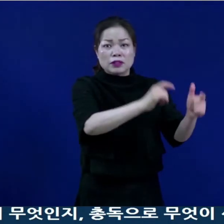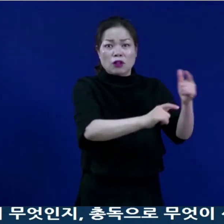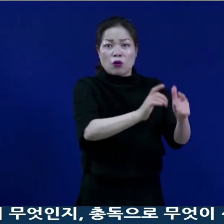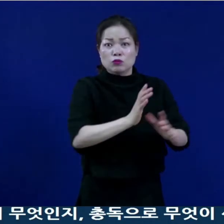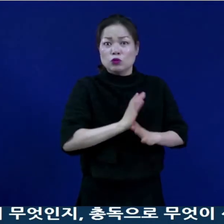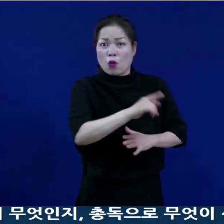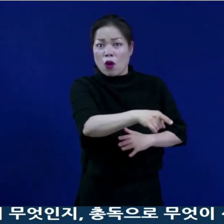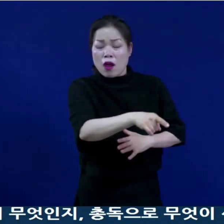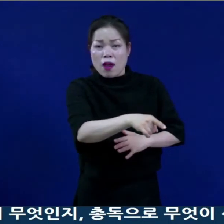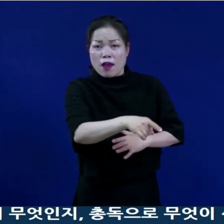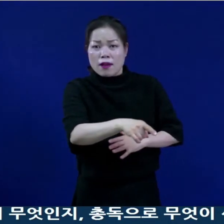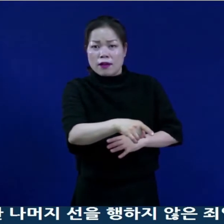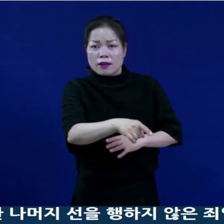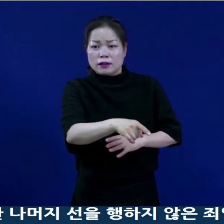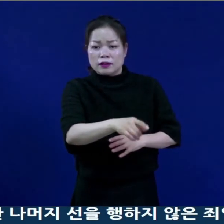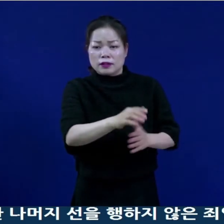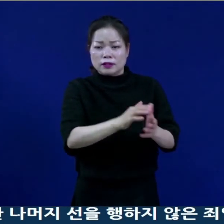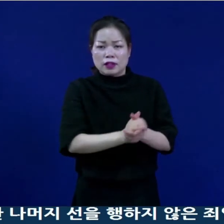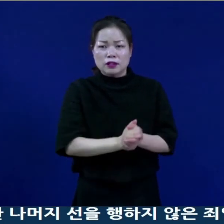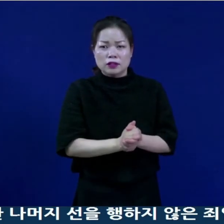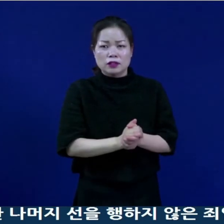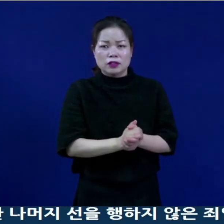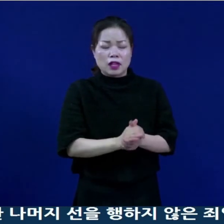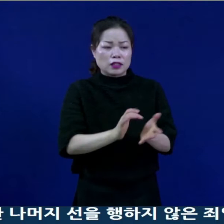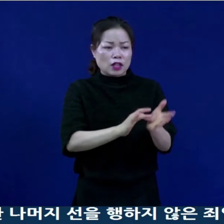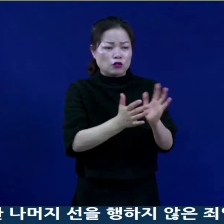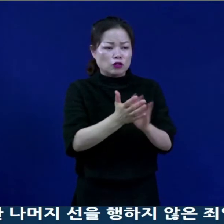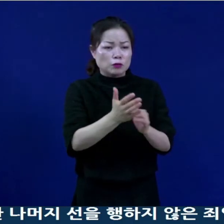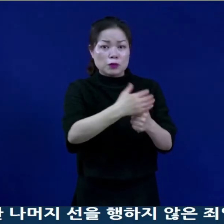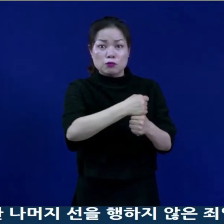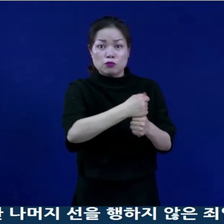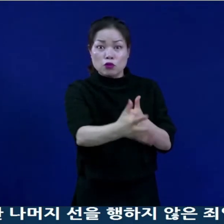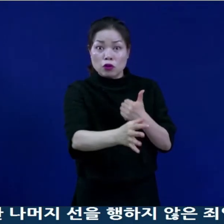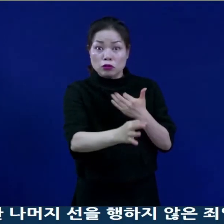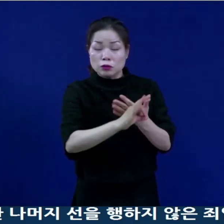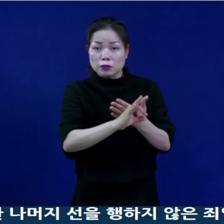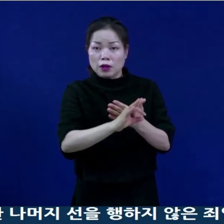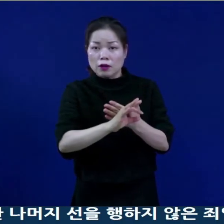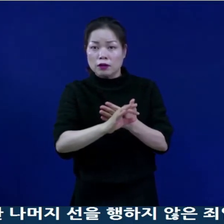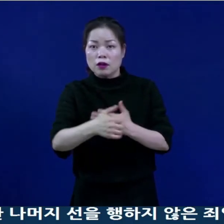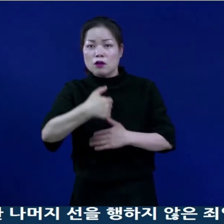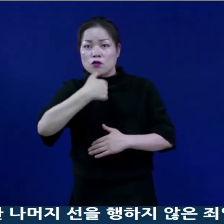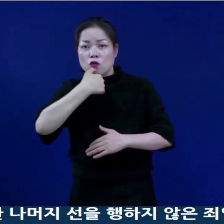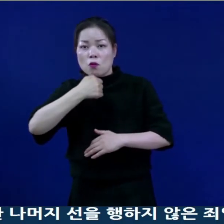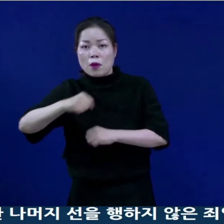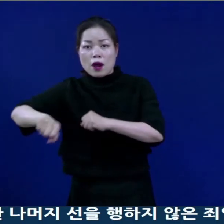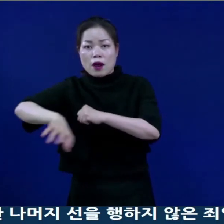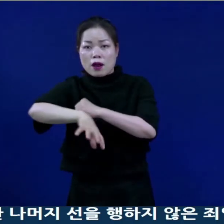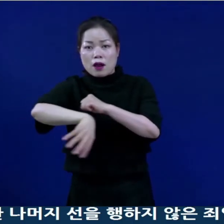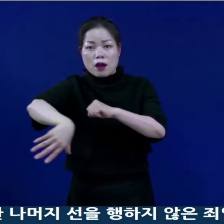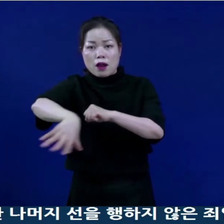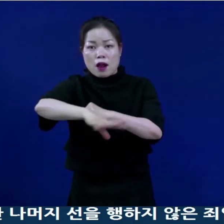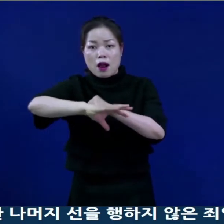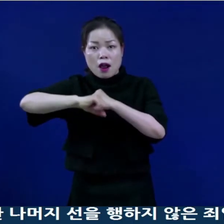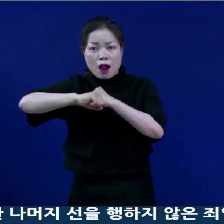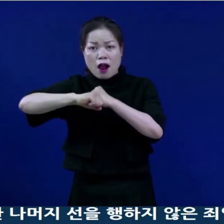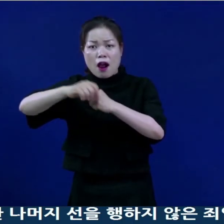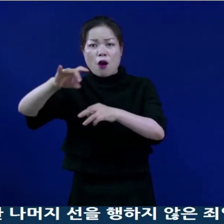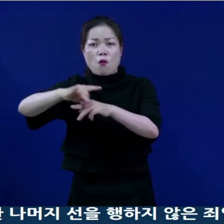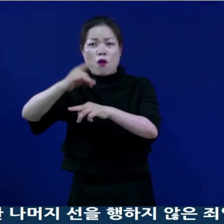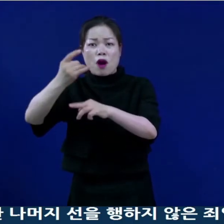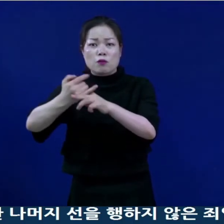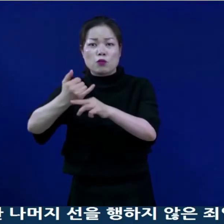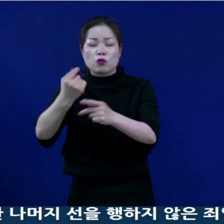풀어주면 당신은 더 이상 가이사의 충신이 아닐 뿐더러 당신도 반역자입니다. 이 말 앞에 그는 완전히